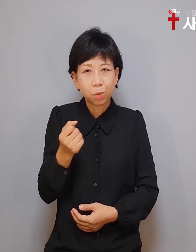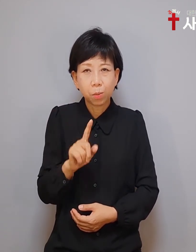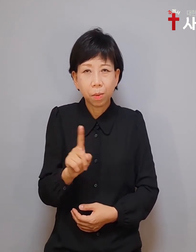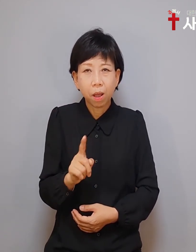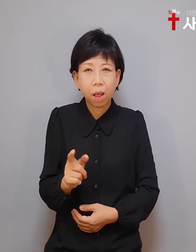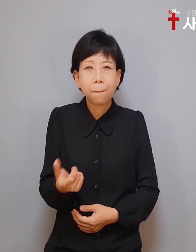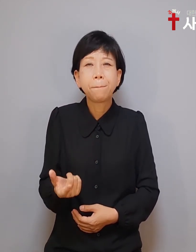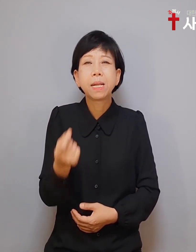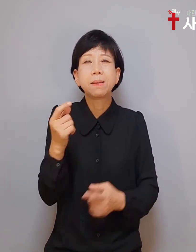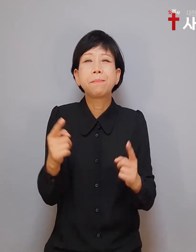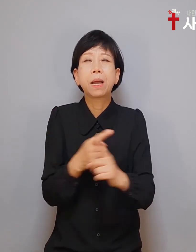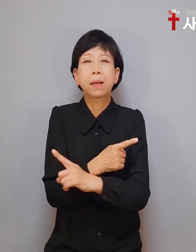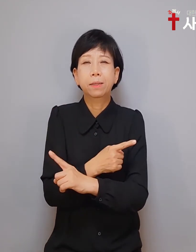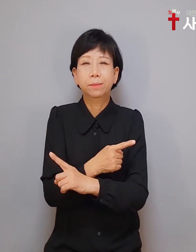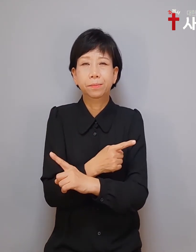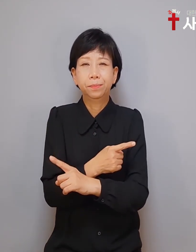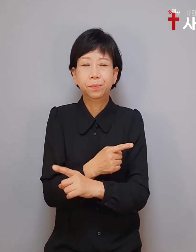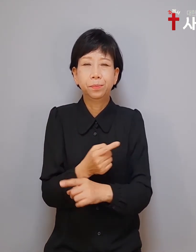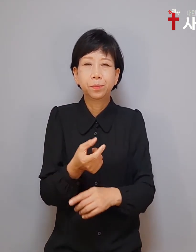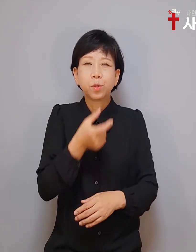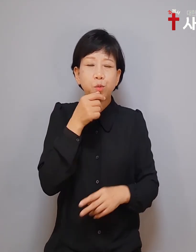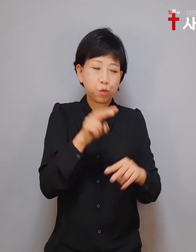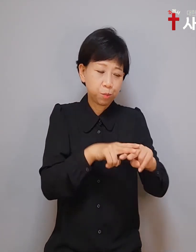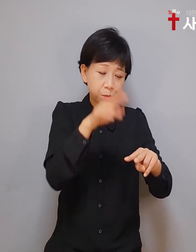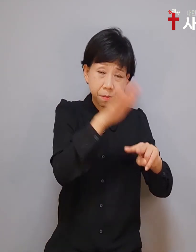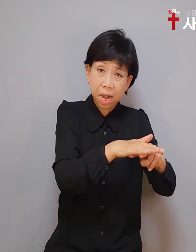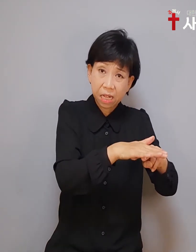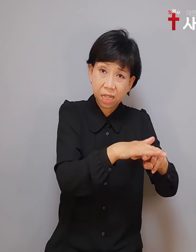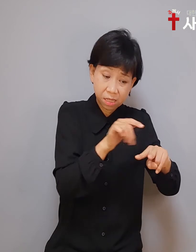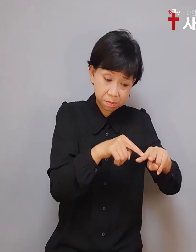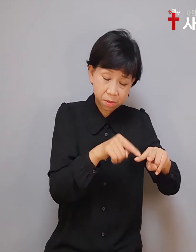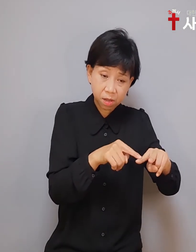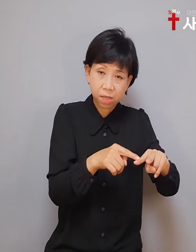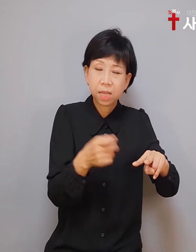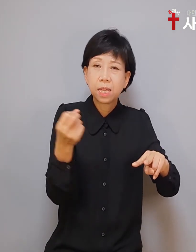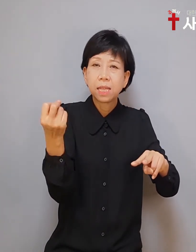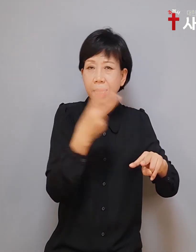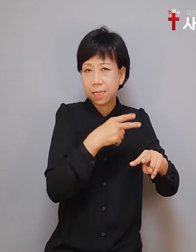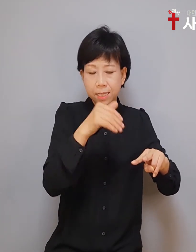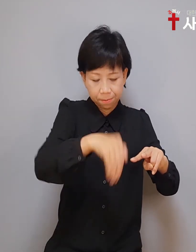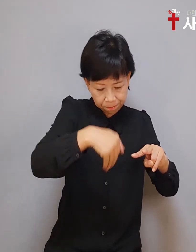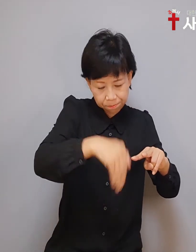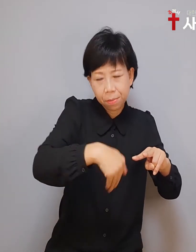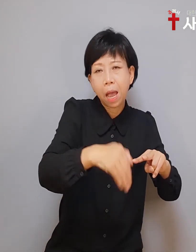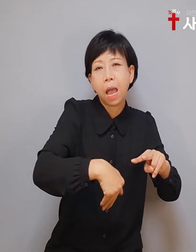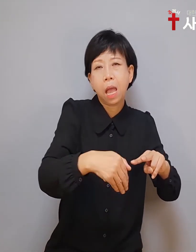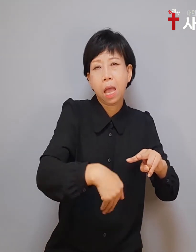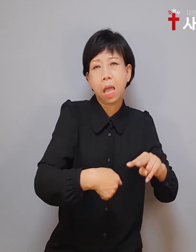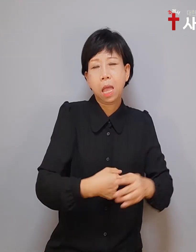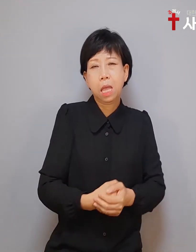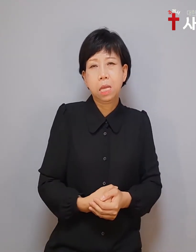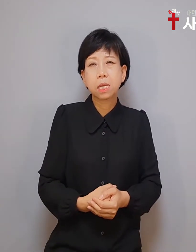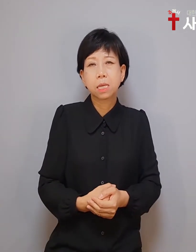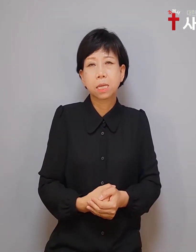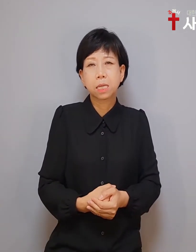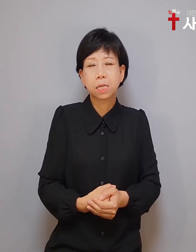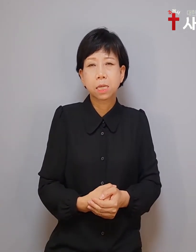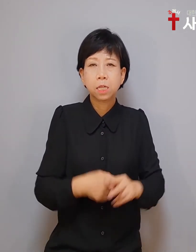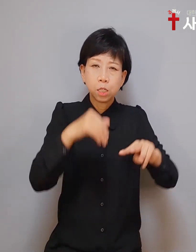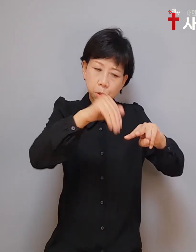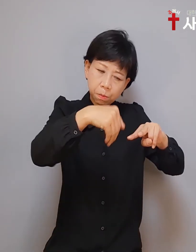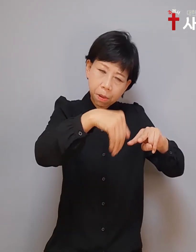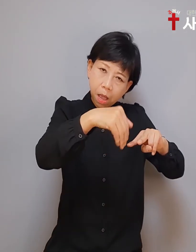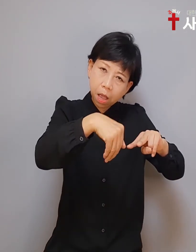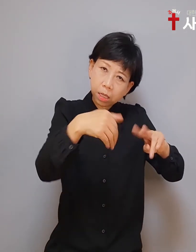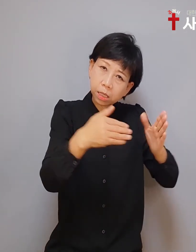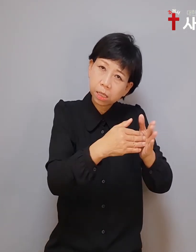우물을 막아버렸으면 다시 우물을 파십시오. 할렐루야. 우물을 파시되 깊게 파셔야 됩니다.